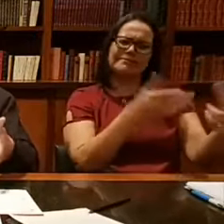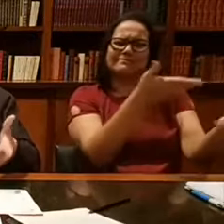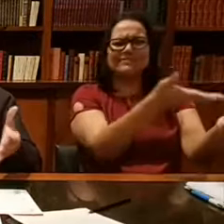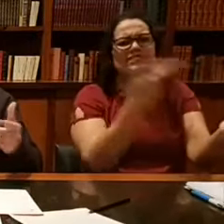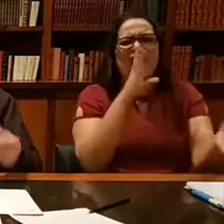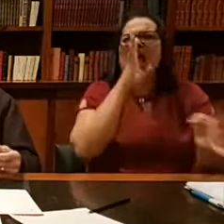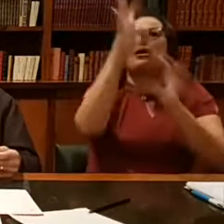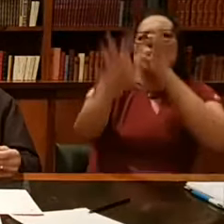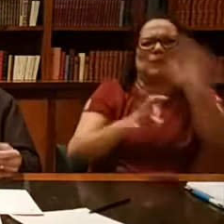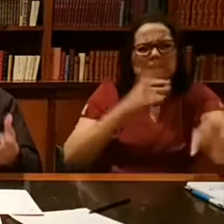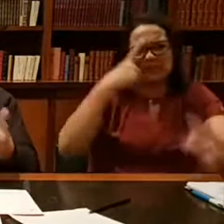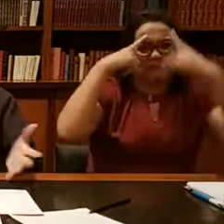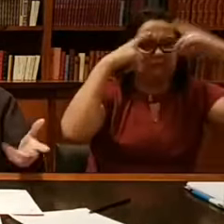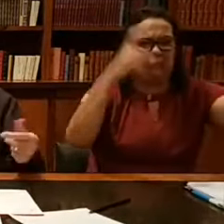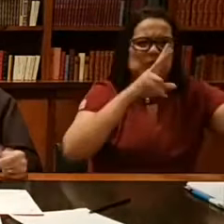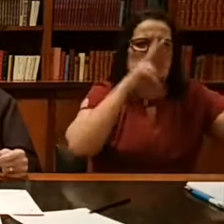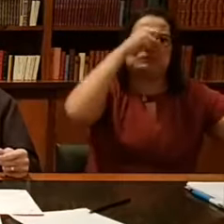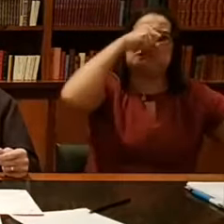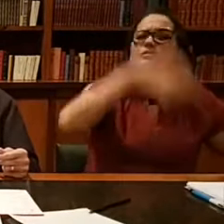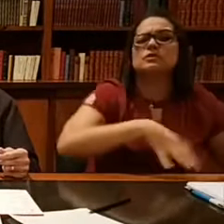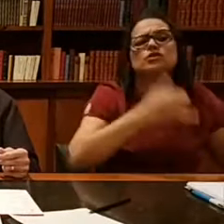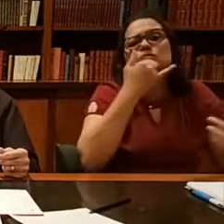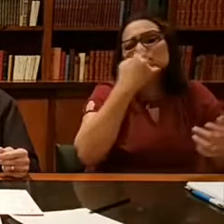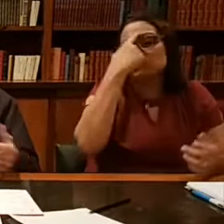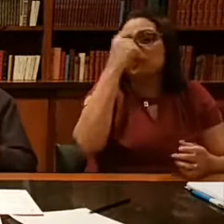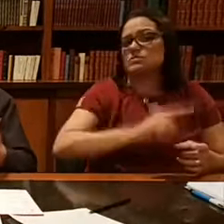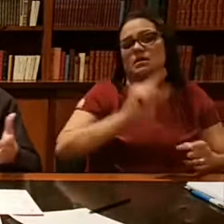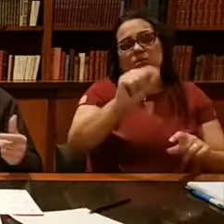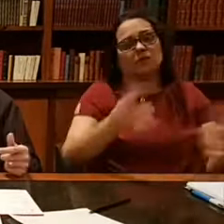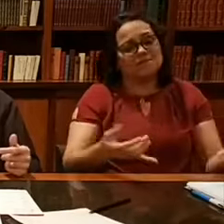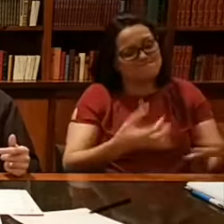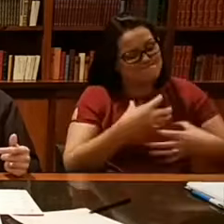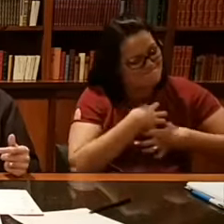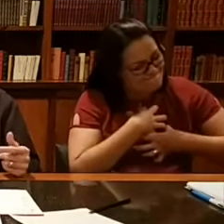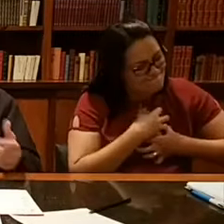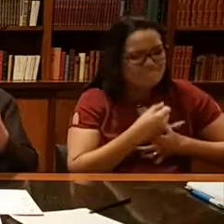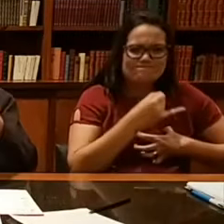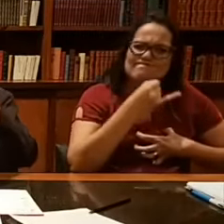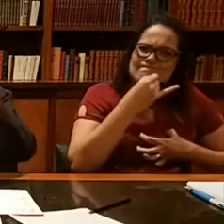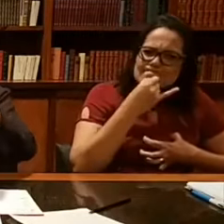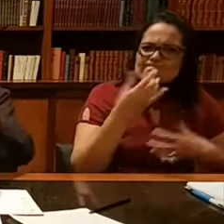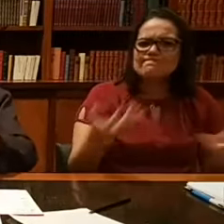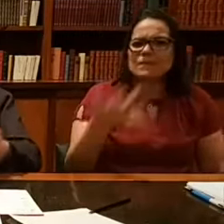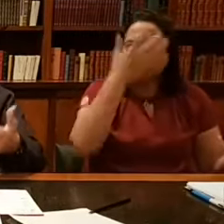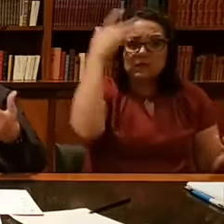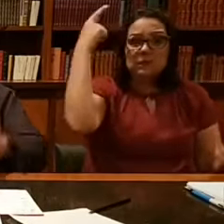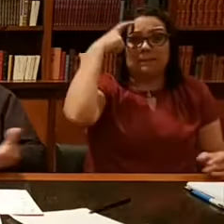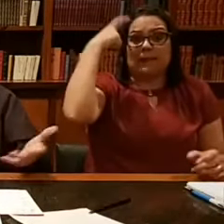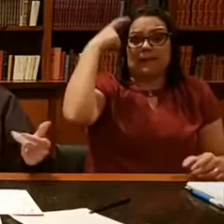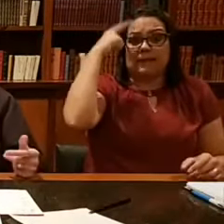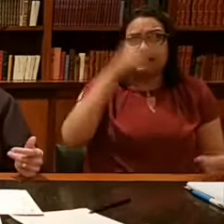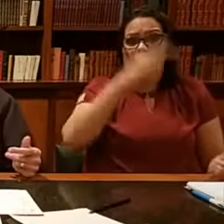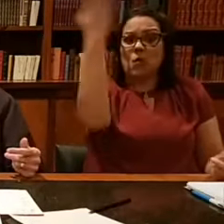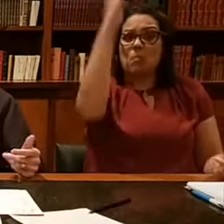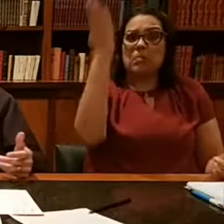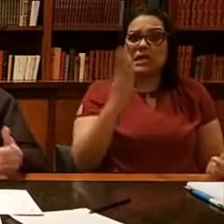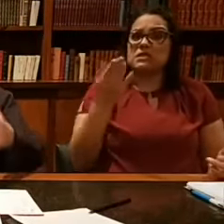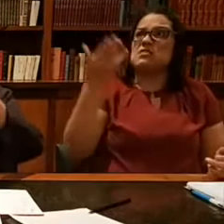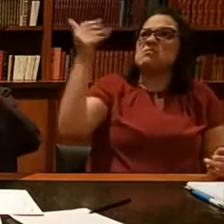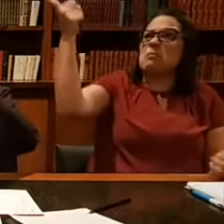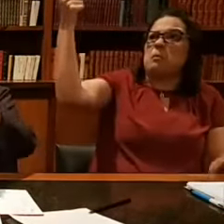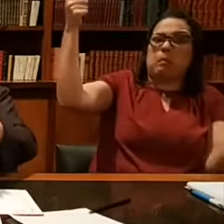Atacar de forma virulenta, isso não sabe o que está acontecendo. A gente lamenta que o pessoal pense dessa maneira, que estão botando o Brasil para baixo.